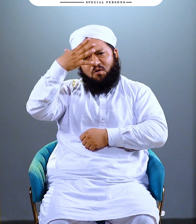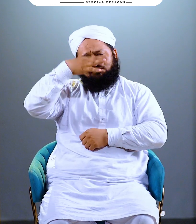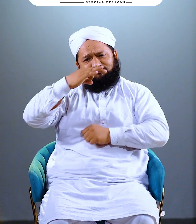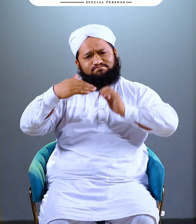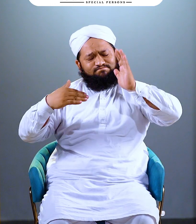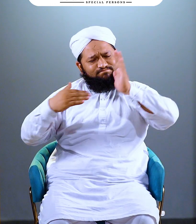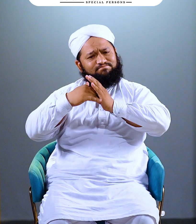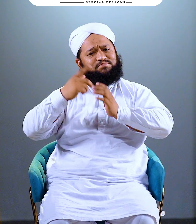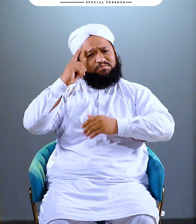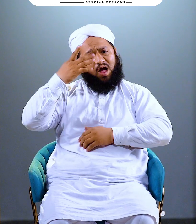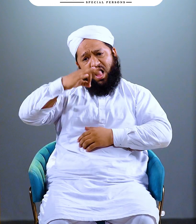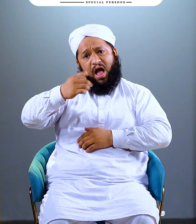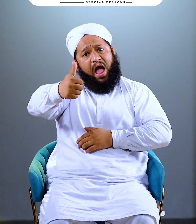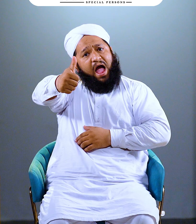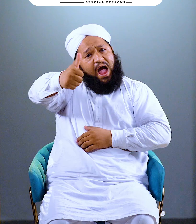سے سونا، سب سے پیارا، سب سے